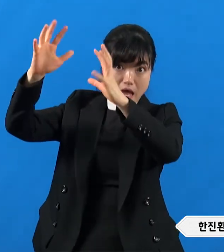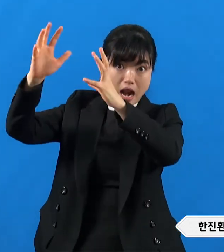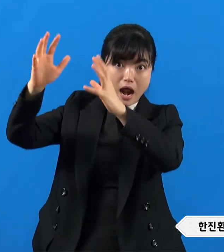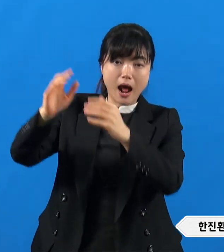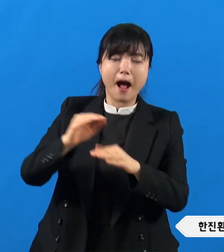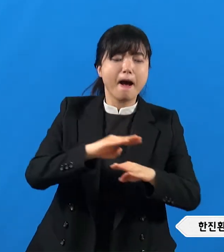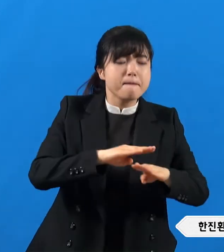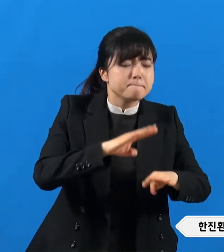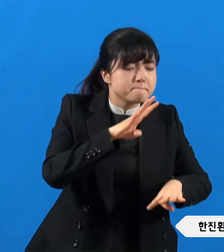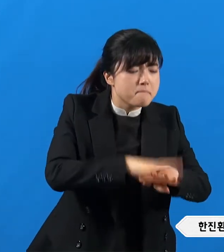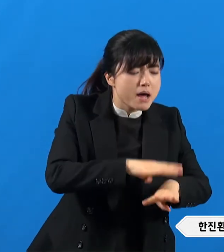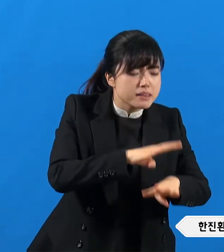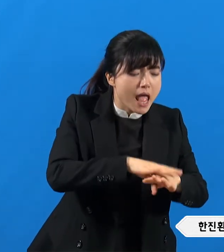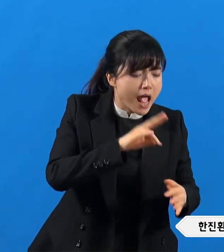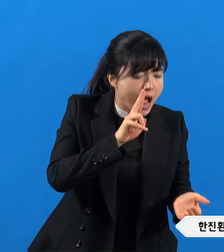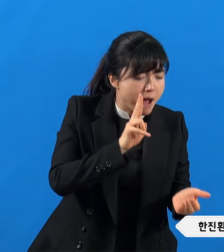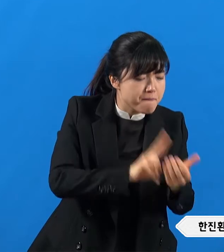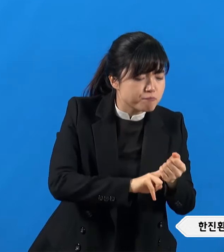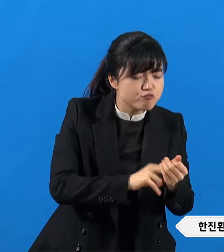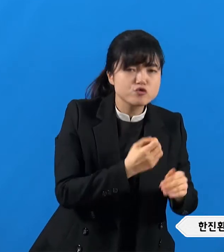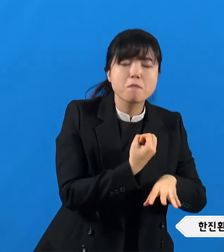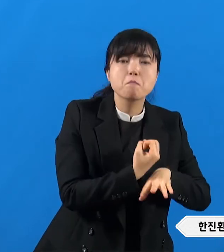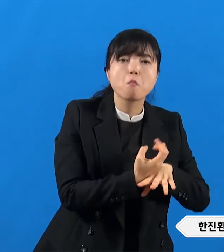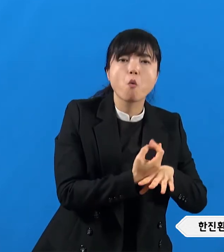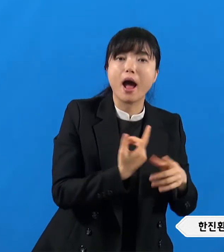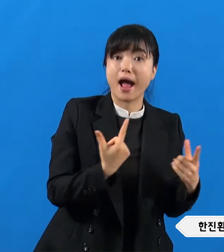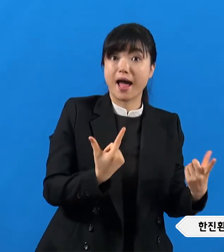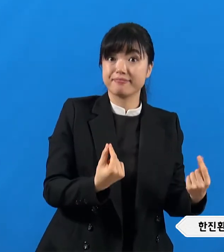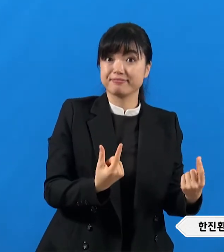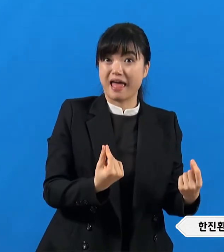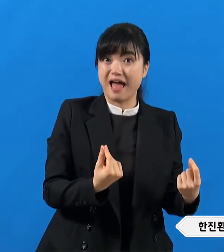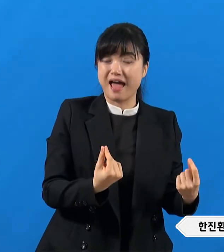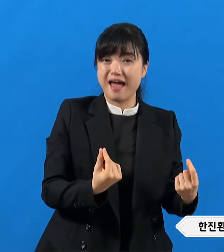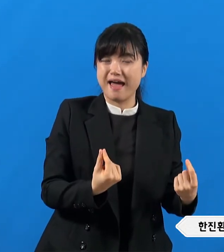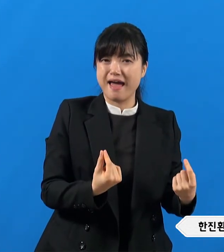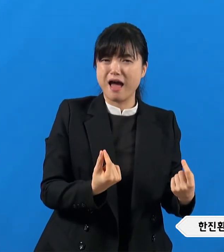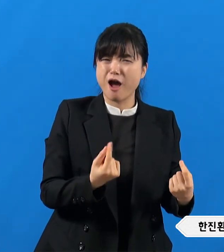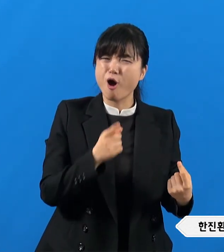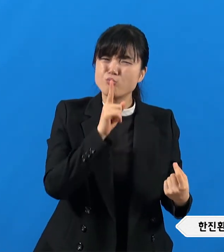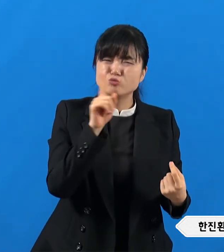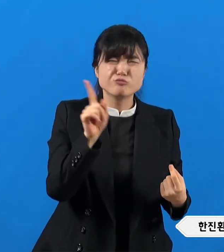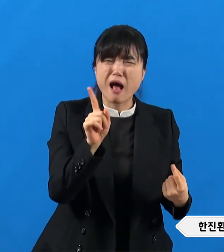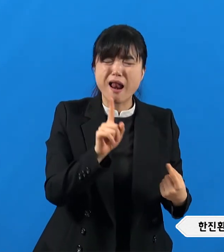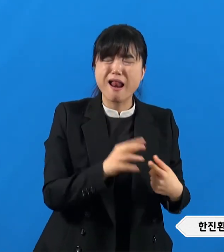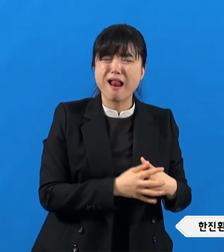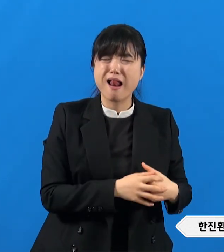밭에 감추어져 있는 보화와 같다. 그것이 무슨 뜻일까요?